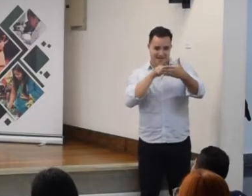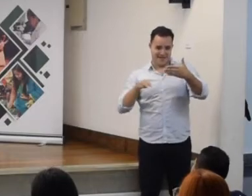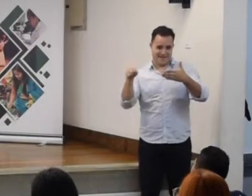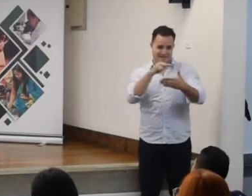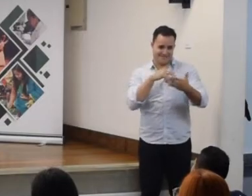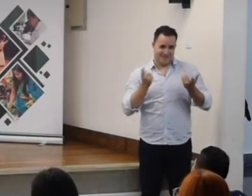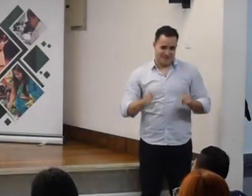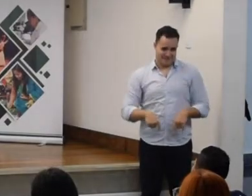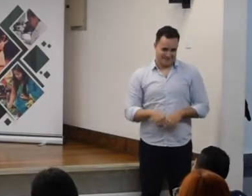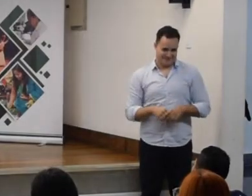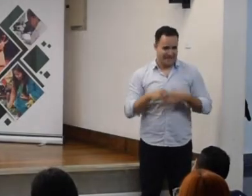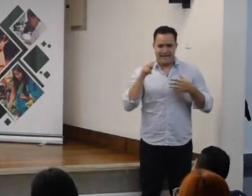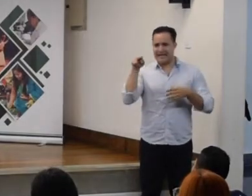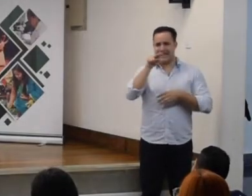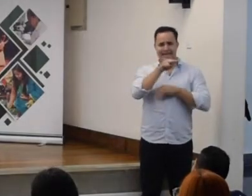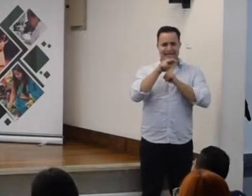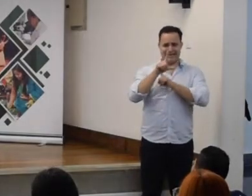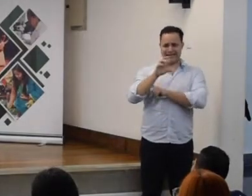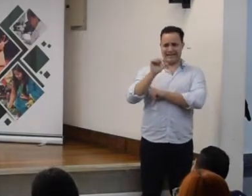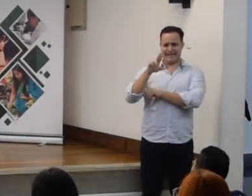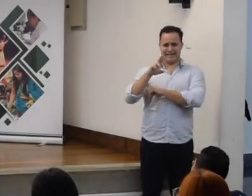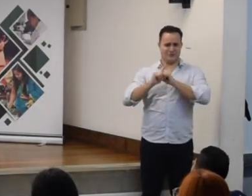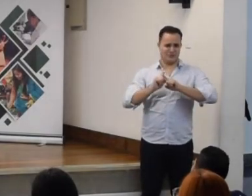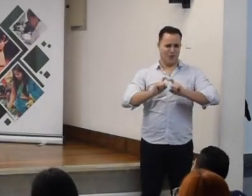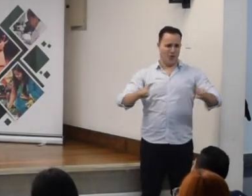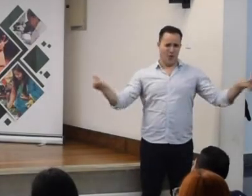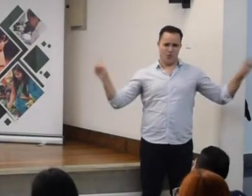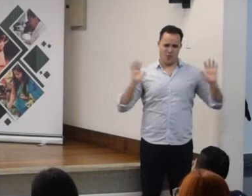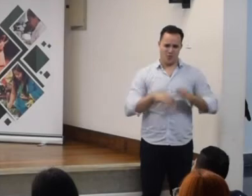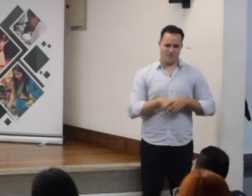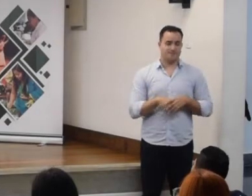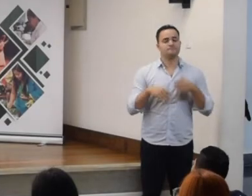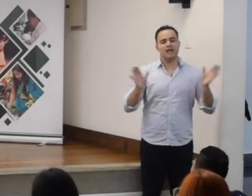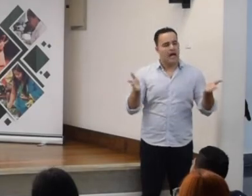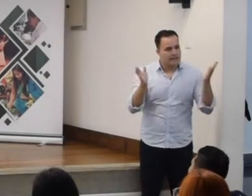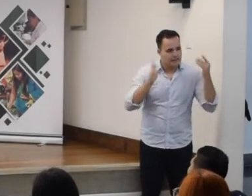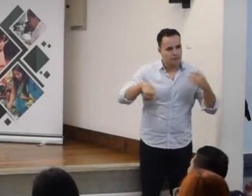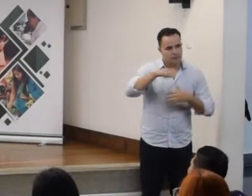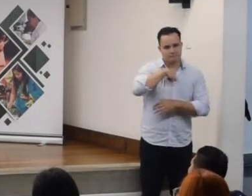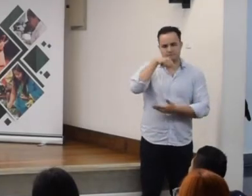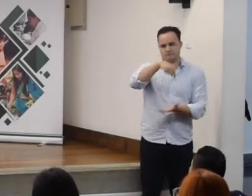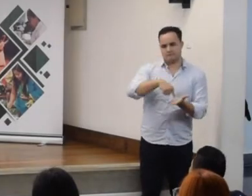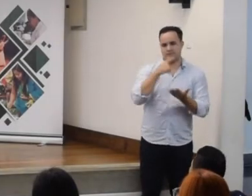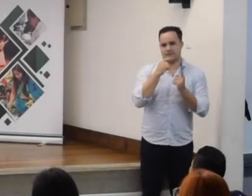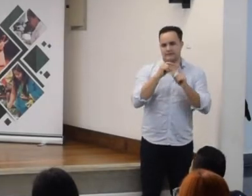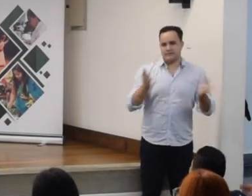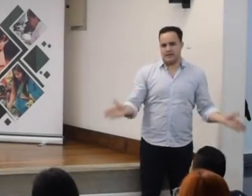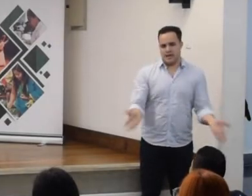Entonces, sí, es animarlos, agradecerles